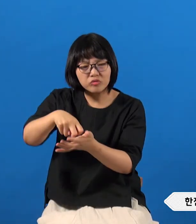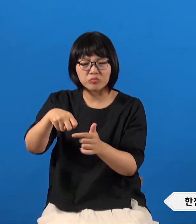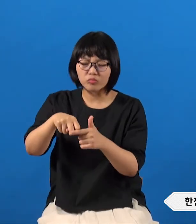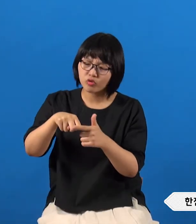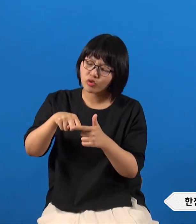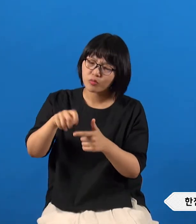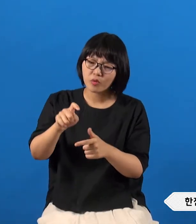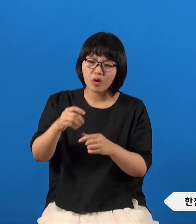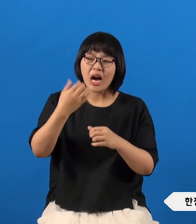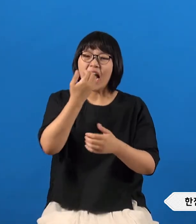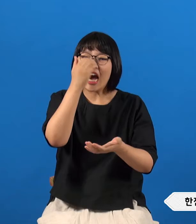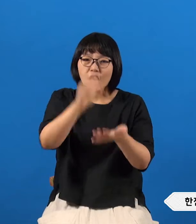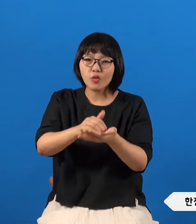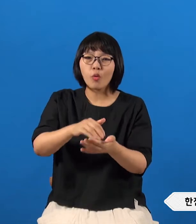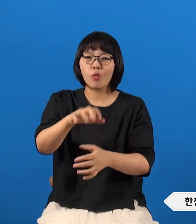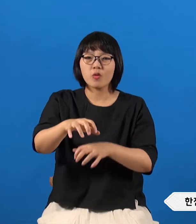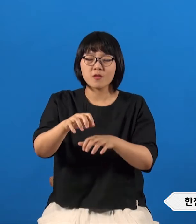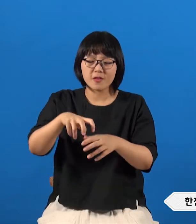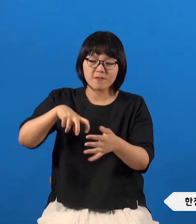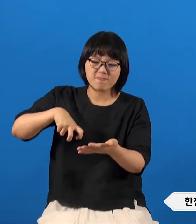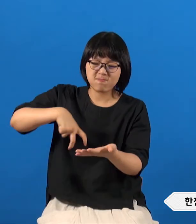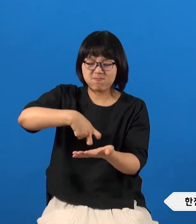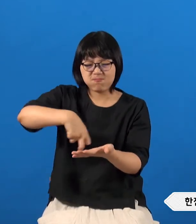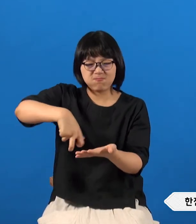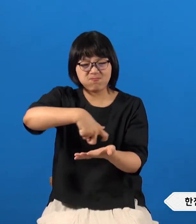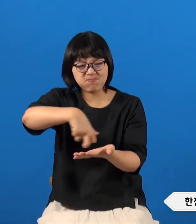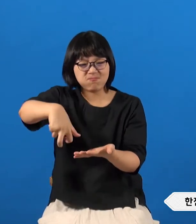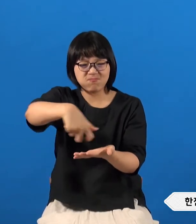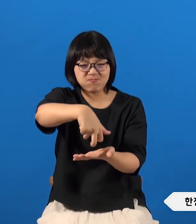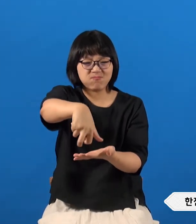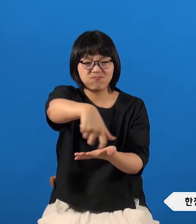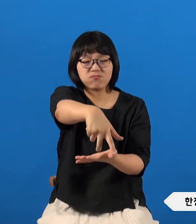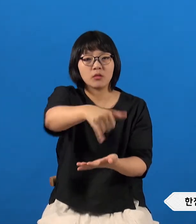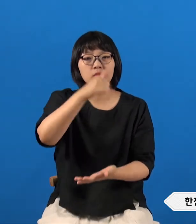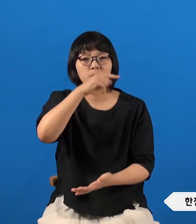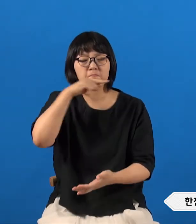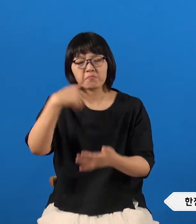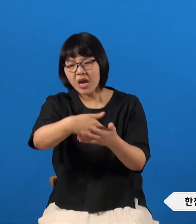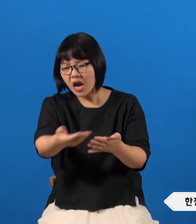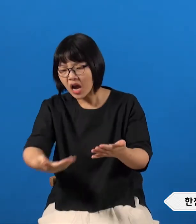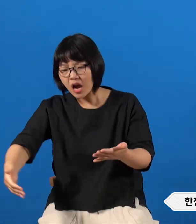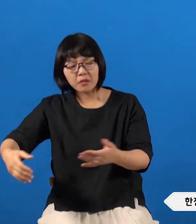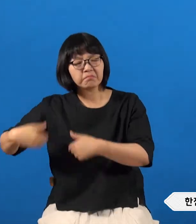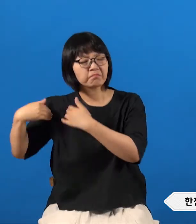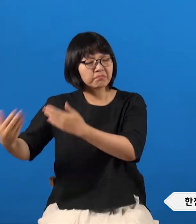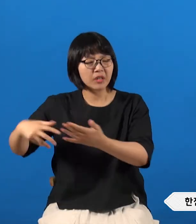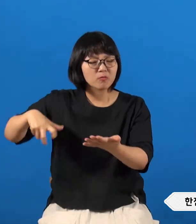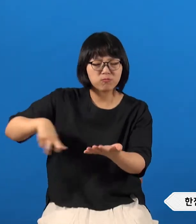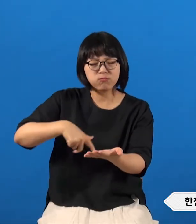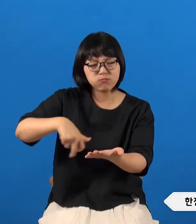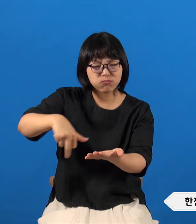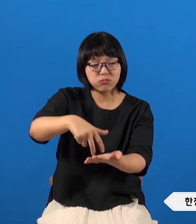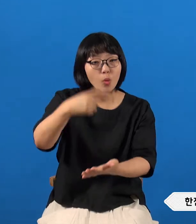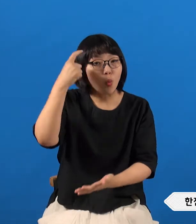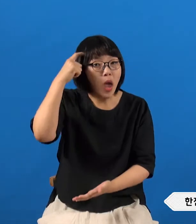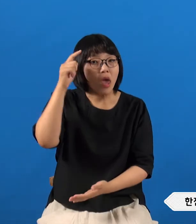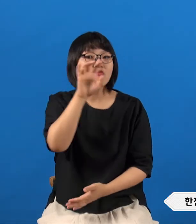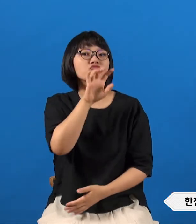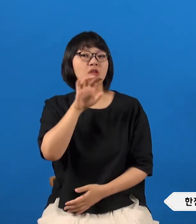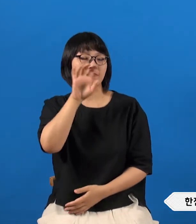다 까져가지고 피가 날 정도로 그렇게 자갈밭을 기어서 나아갑니다. 고행을 하는 것이죠.